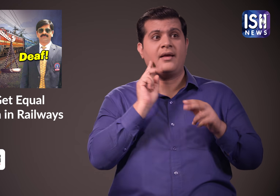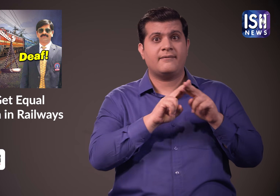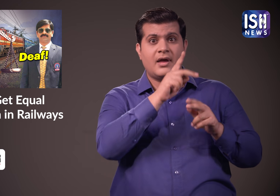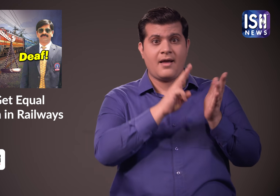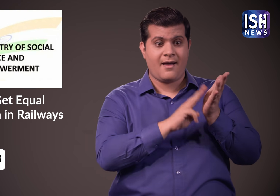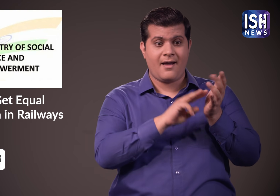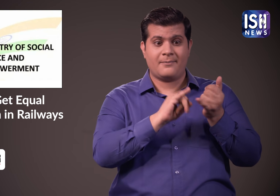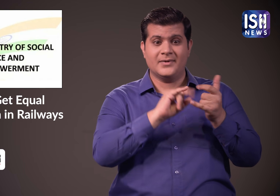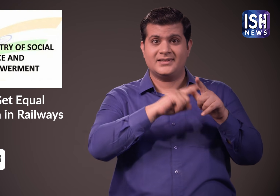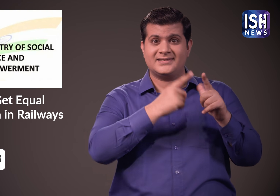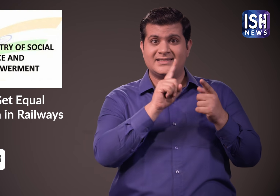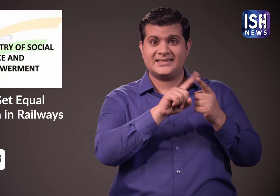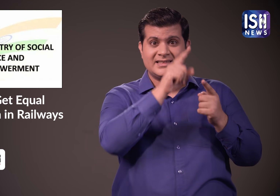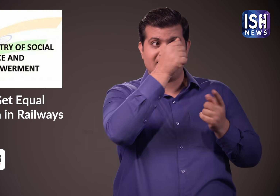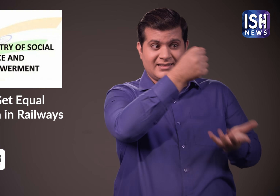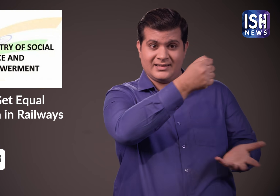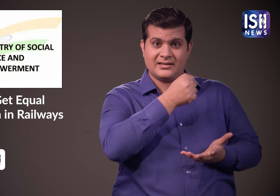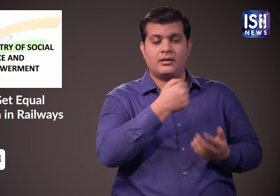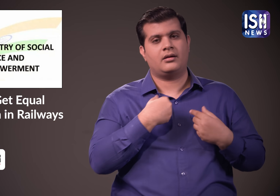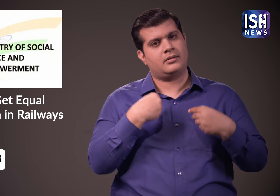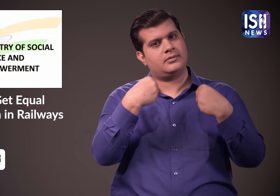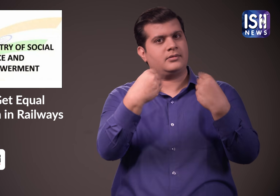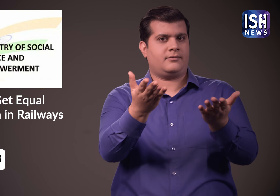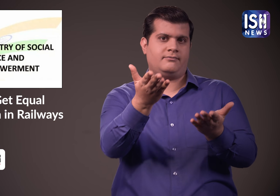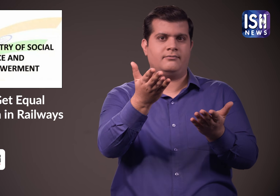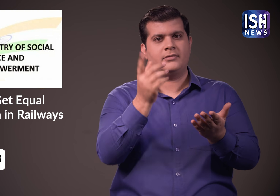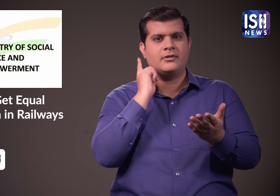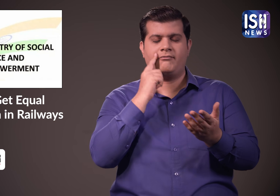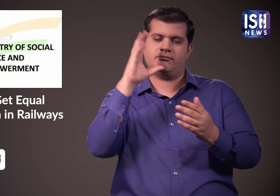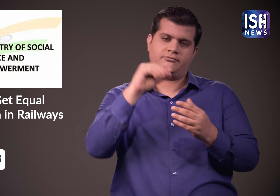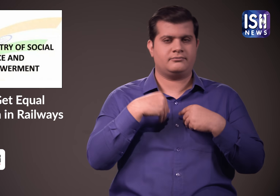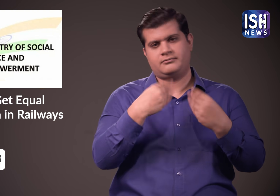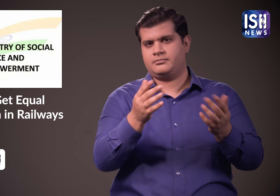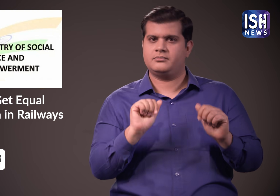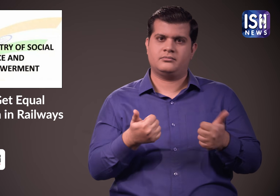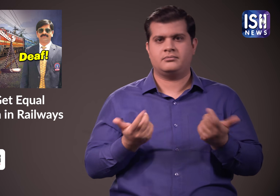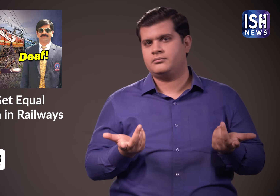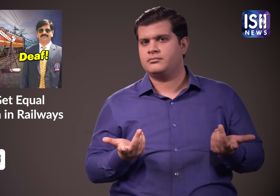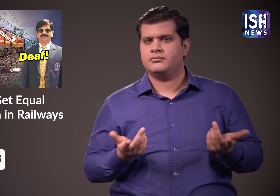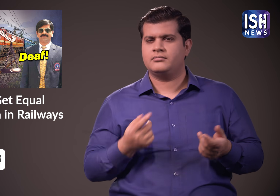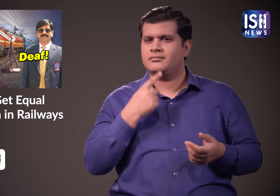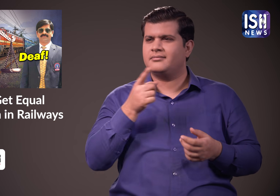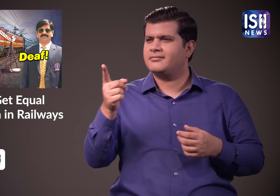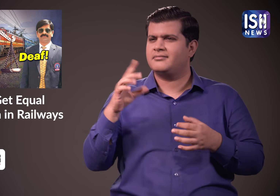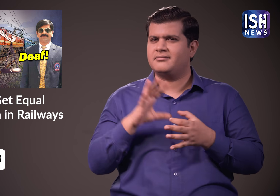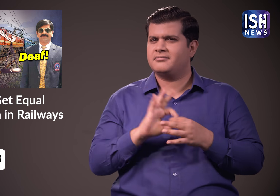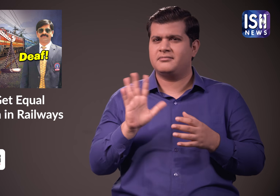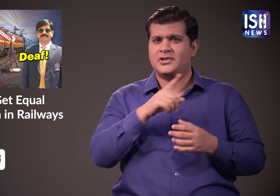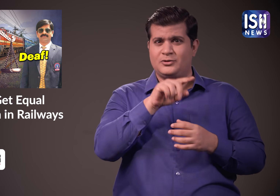है। उन्होंने कहा कि अगर MSJE फंड दे तो रियायत प्रतिशत बढ़ाया जा सकता है। इस पर